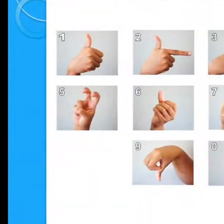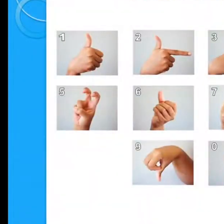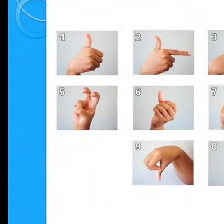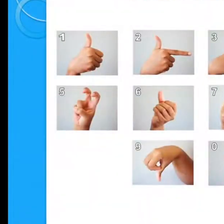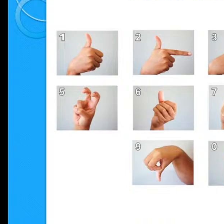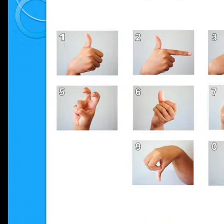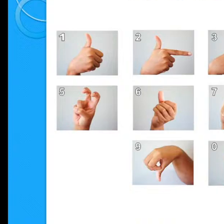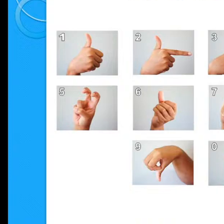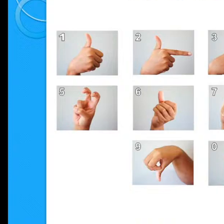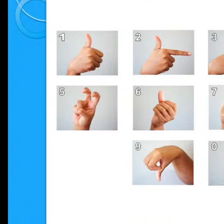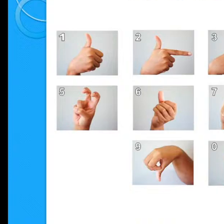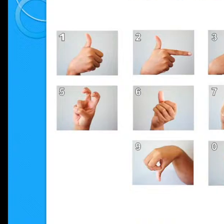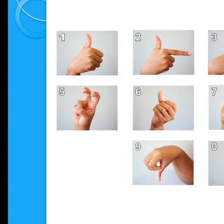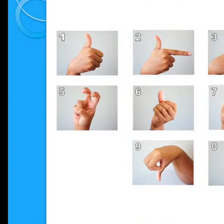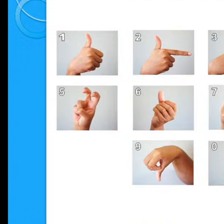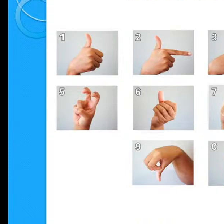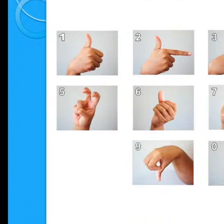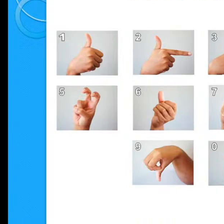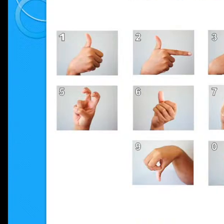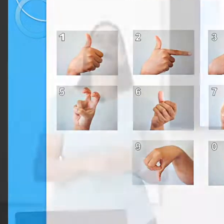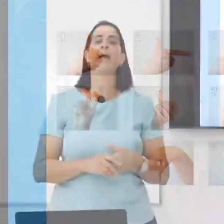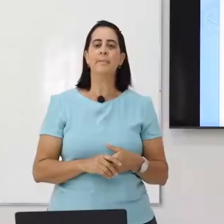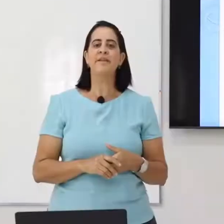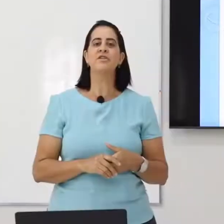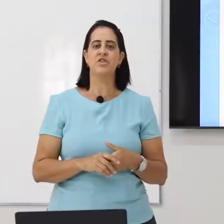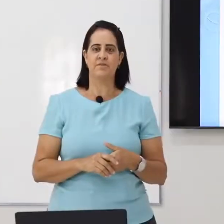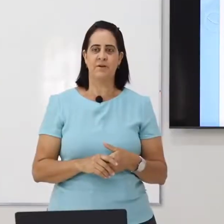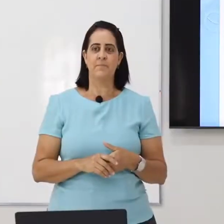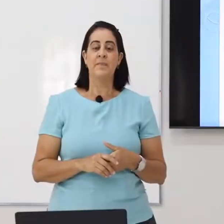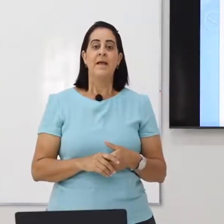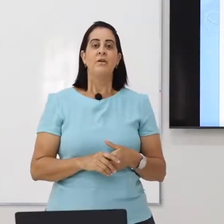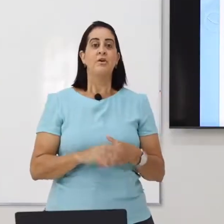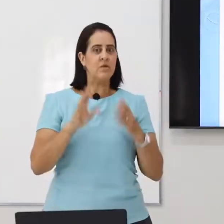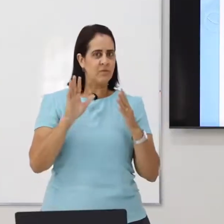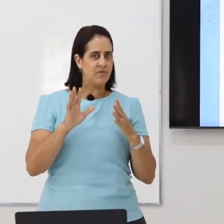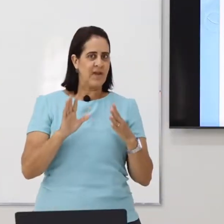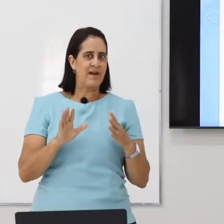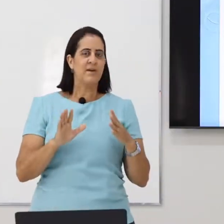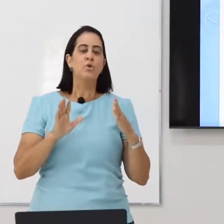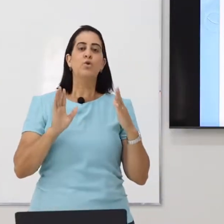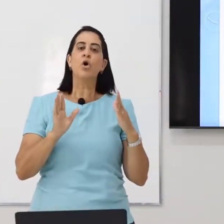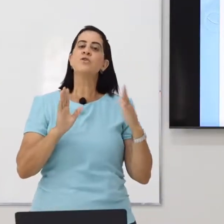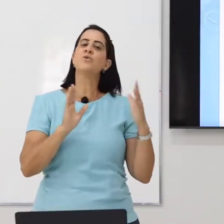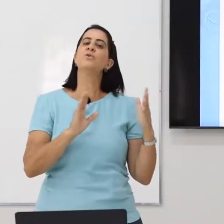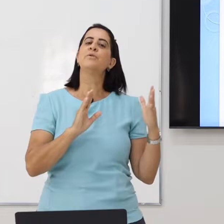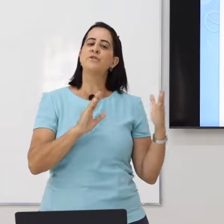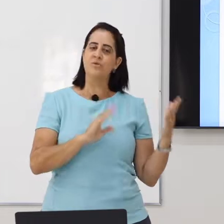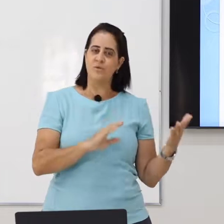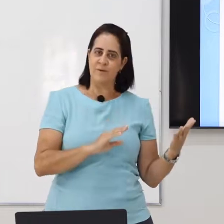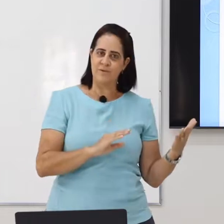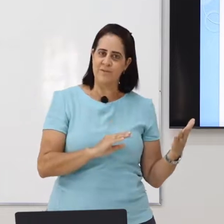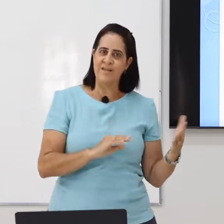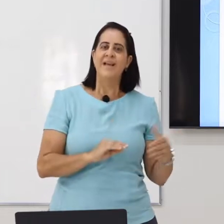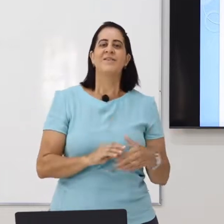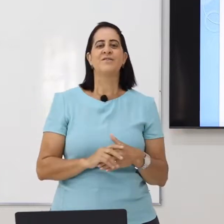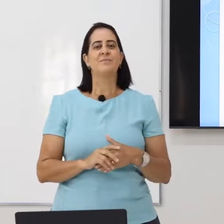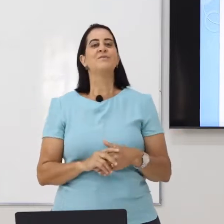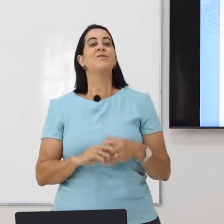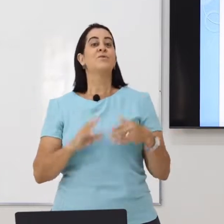partir daí, a ideia dos números ela só é repetitiva. Nós vamos ver dois grupos de números. Nós vamos ver